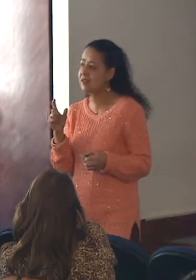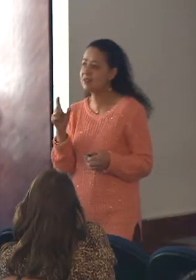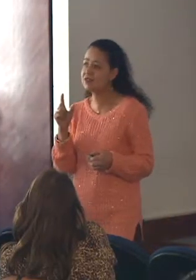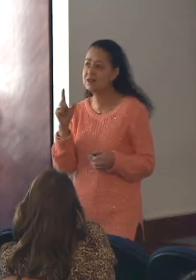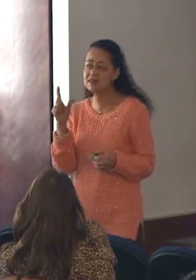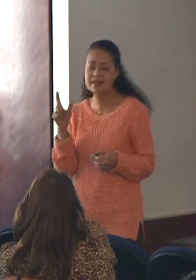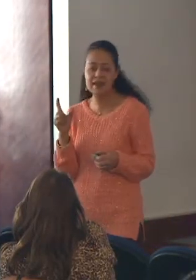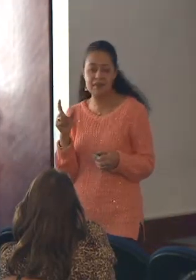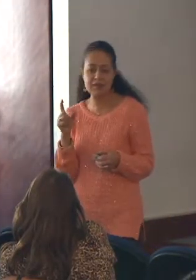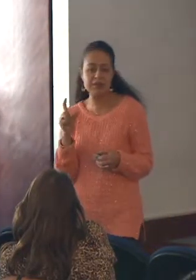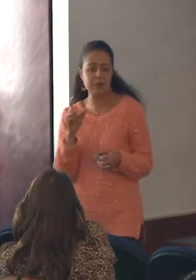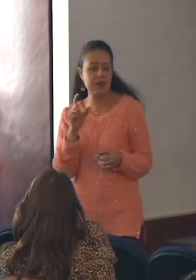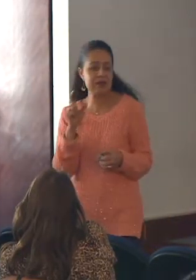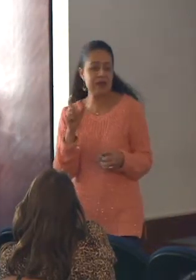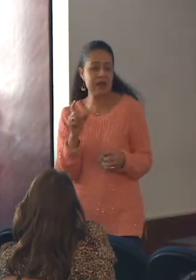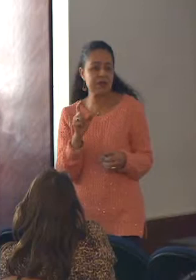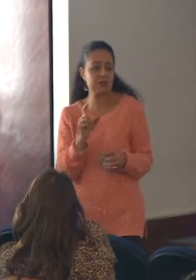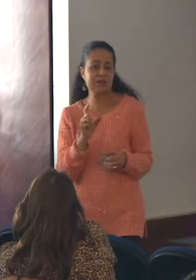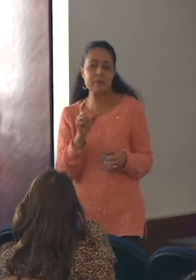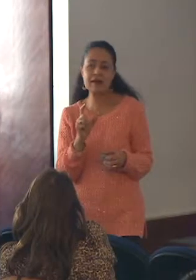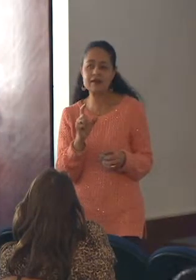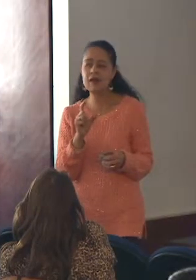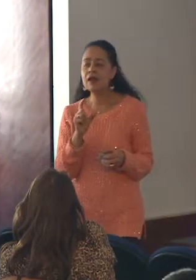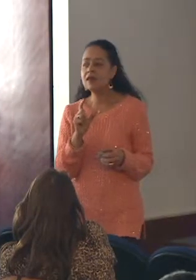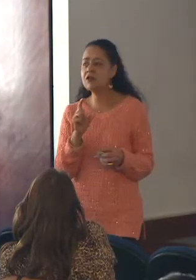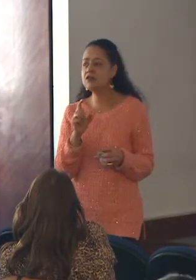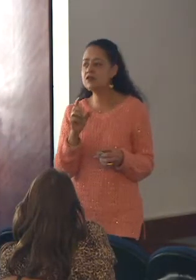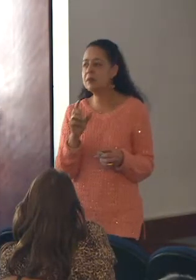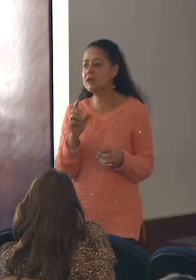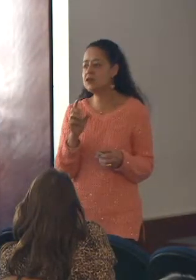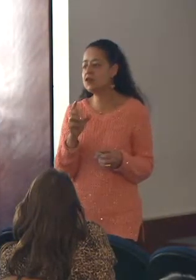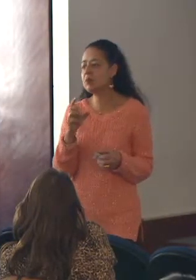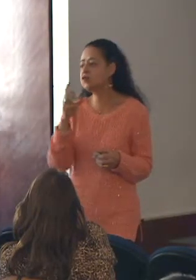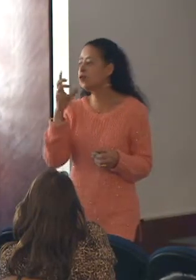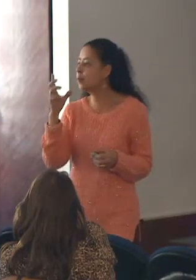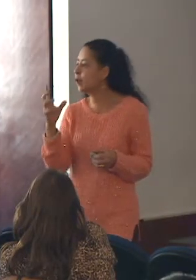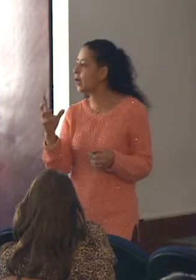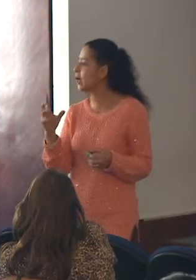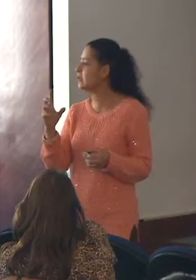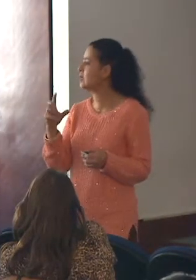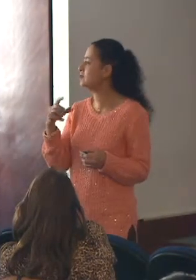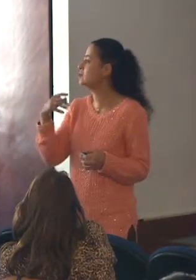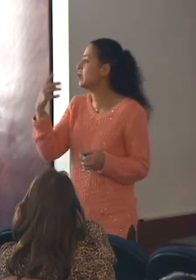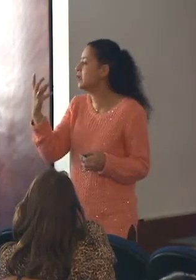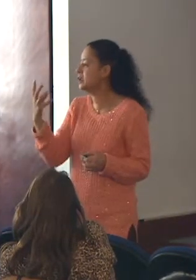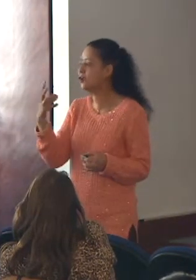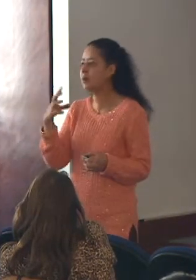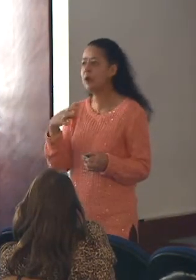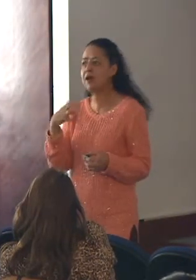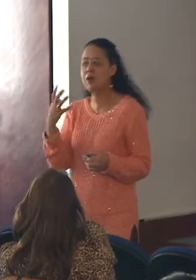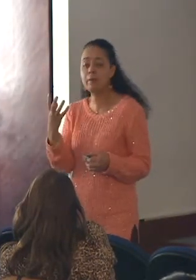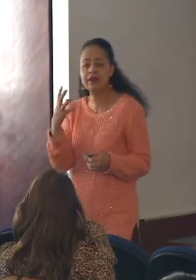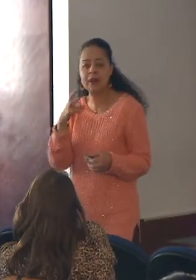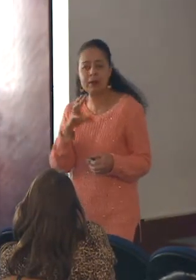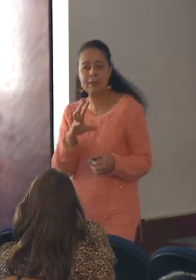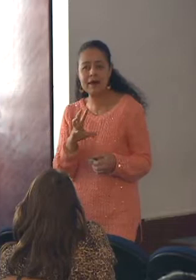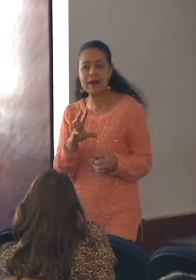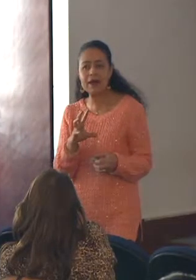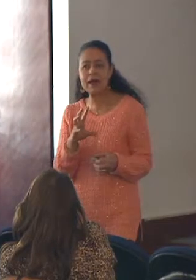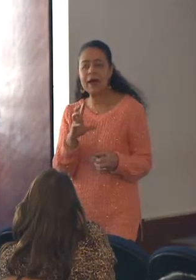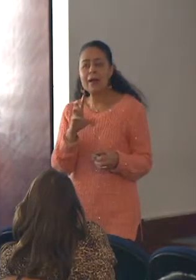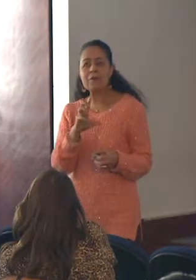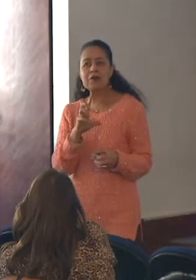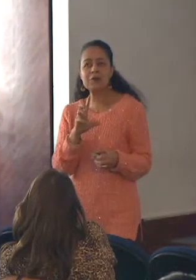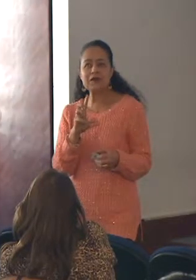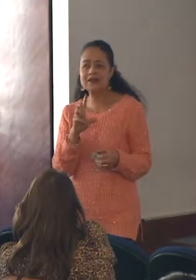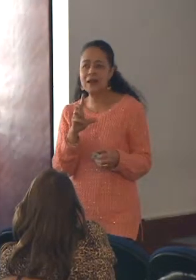el marco de las especializaciones de señalamiento, porque el señalamiento hace parte de algunos elementos, digamos, corporales, de algún deítico que puede ir acompañado